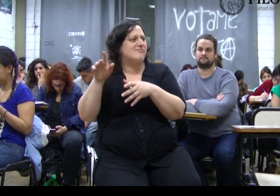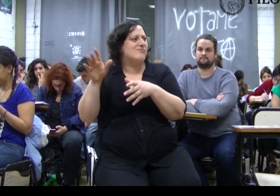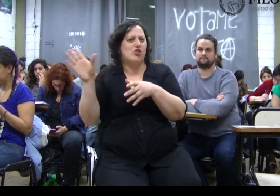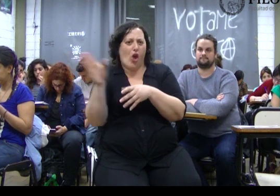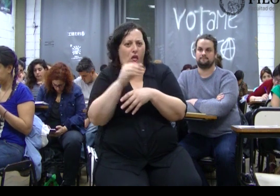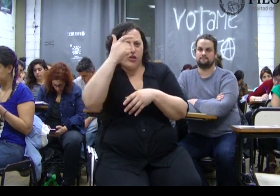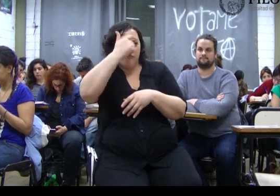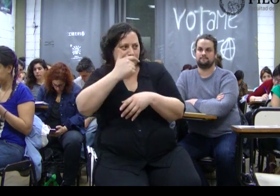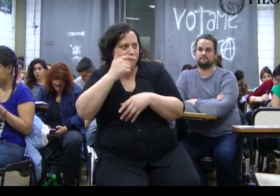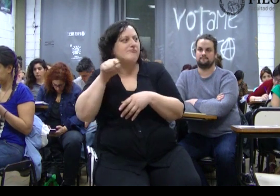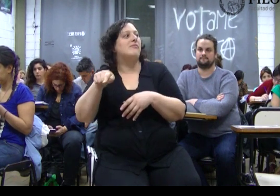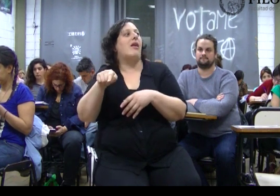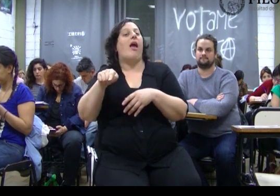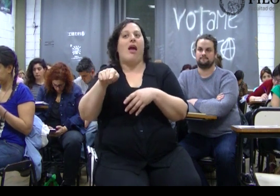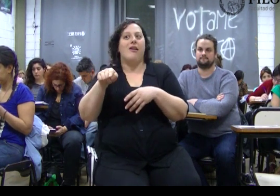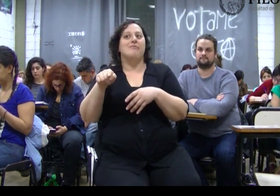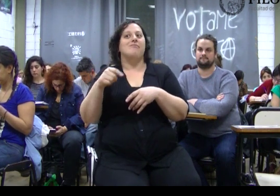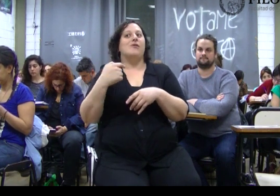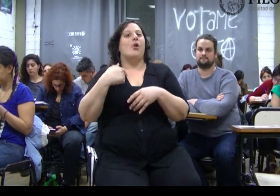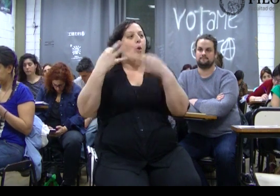trabajar unas tarjetitas